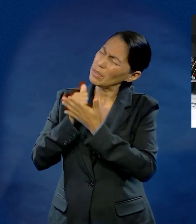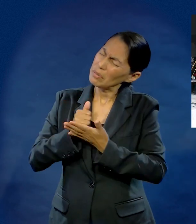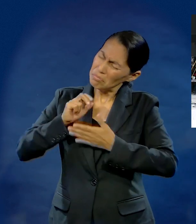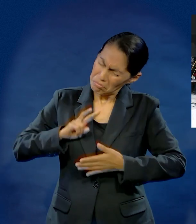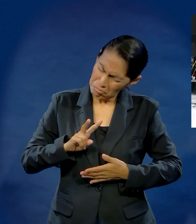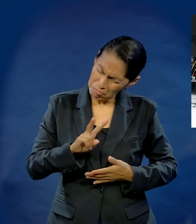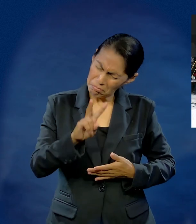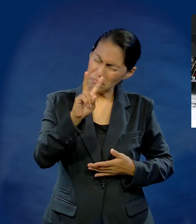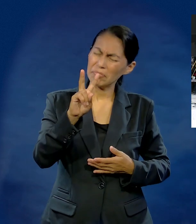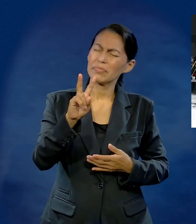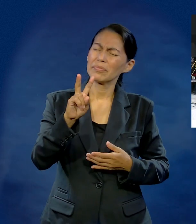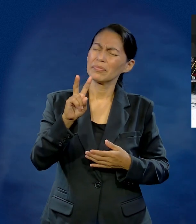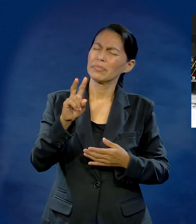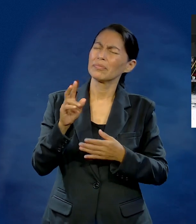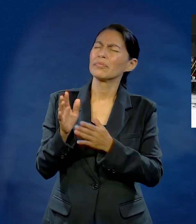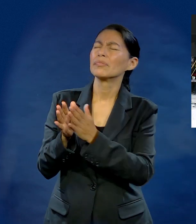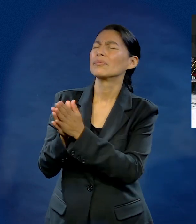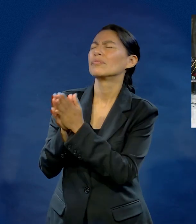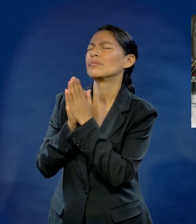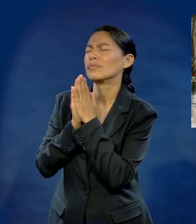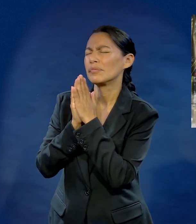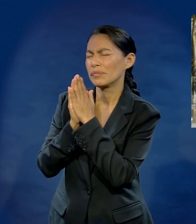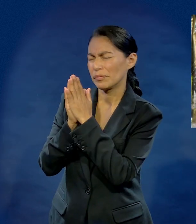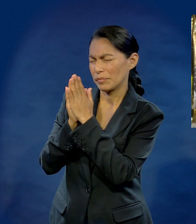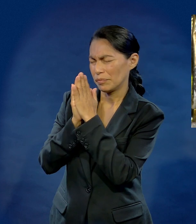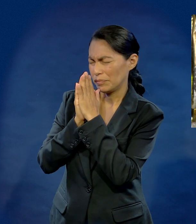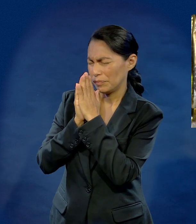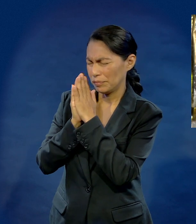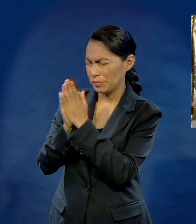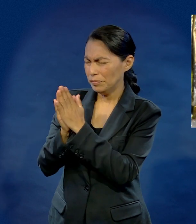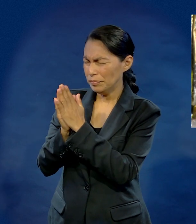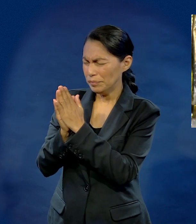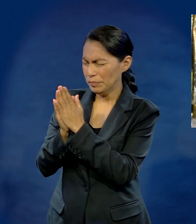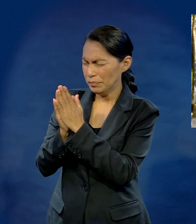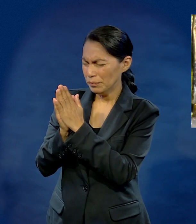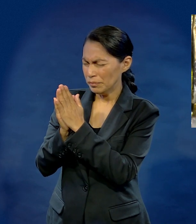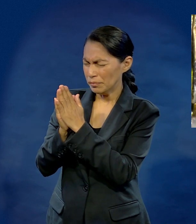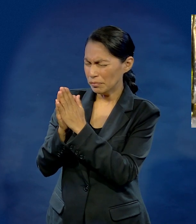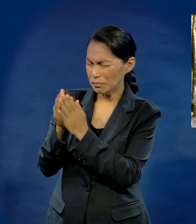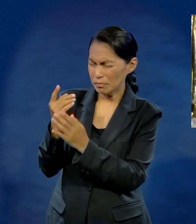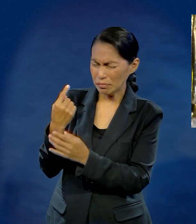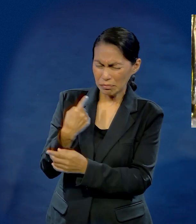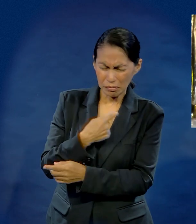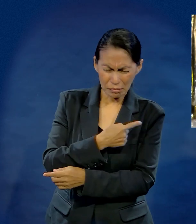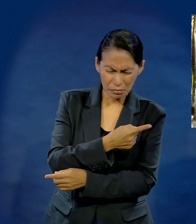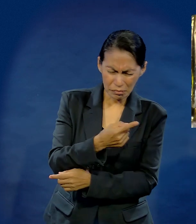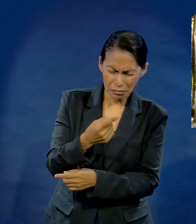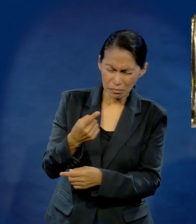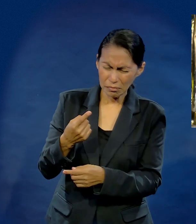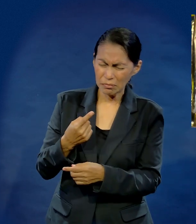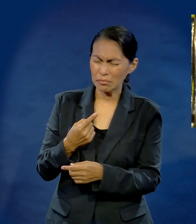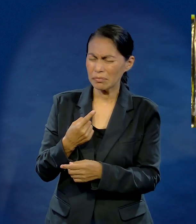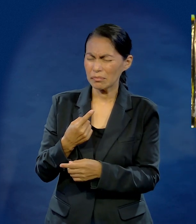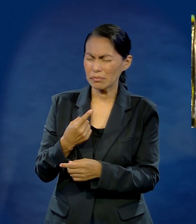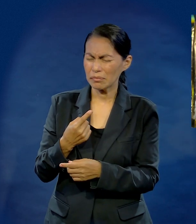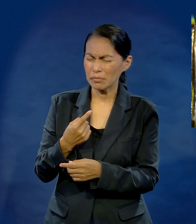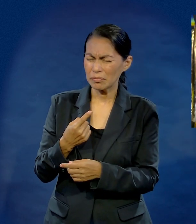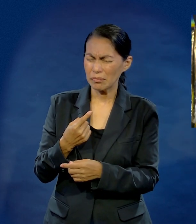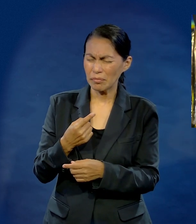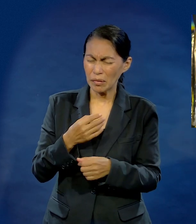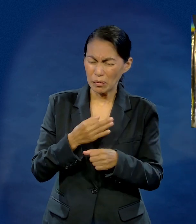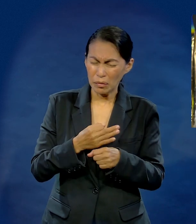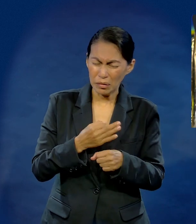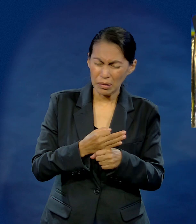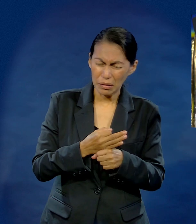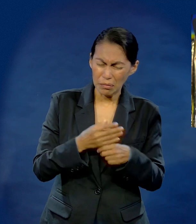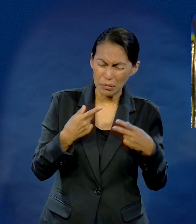salir victoriosos. Ayúdanos a salir victoriosos. Pero por favor, pero por favor, no permitas, no permitas que ninguna persona,